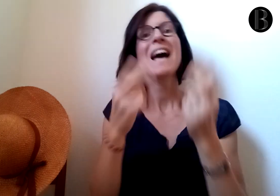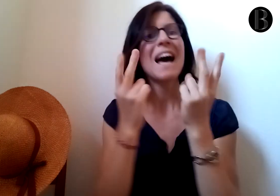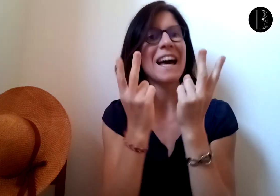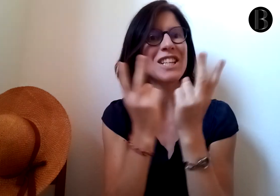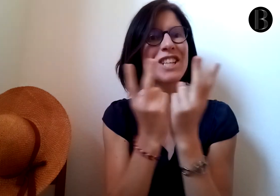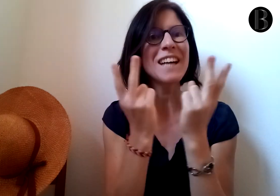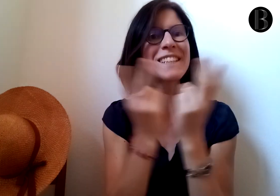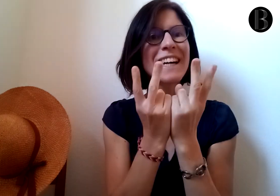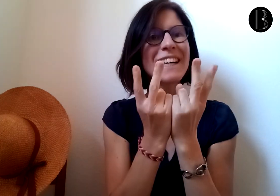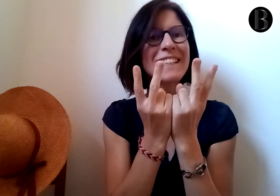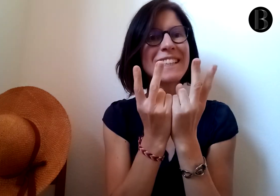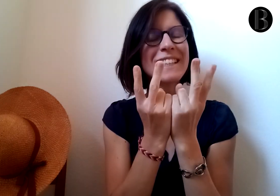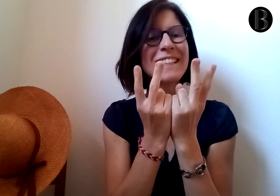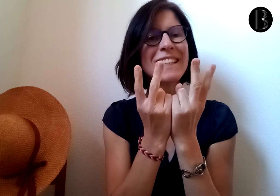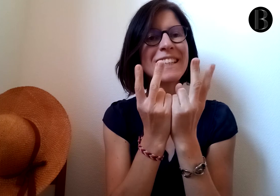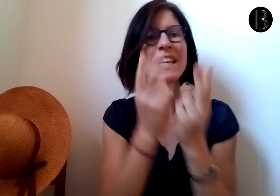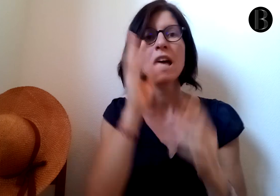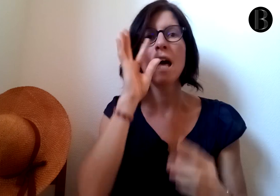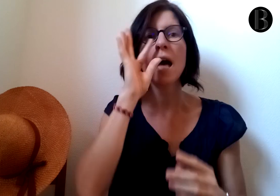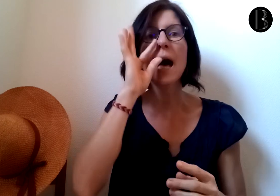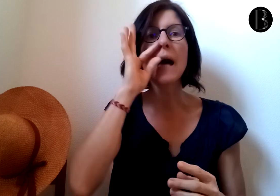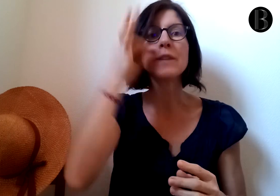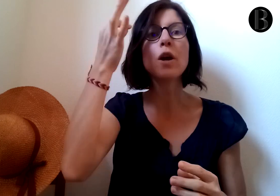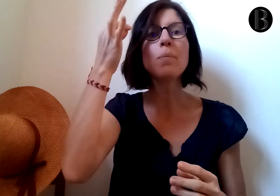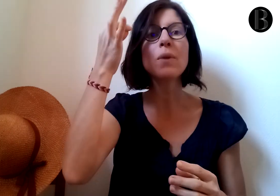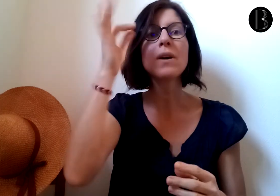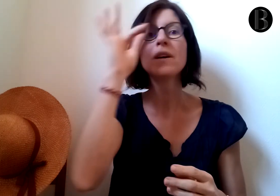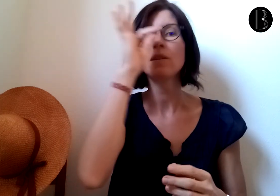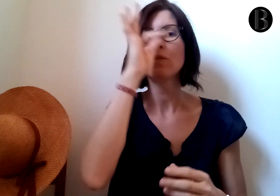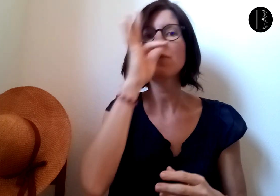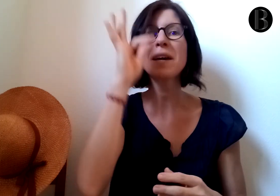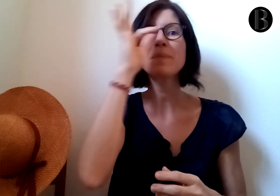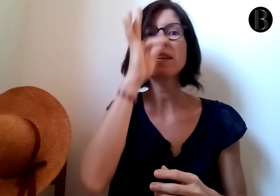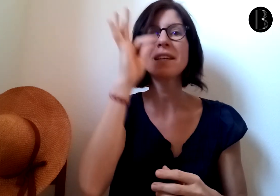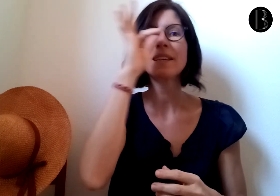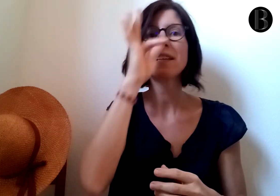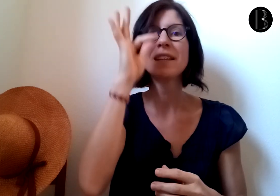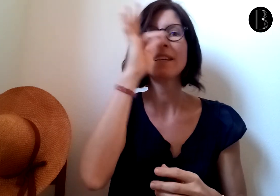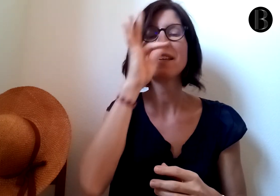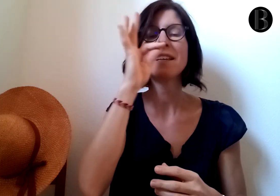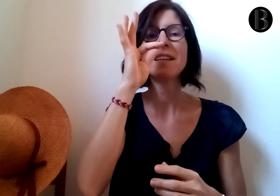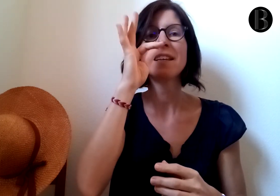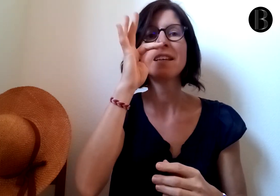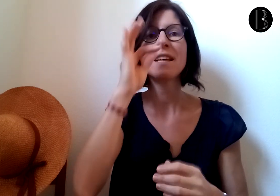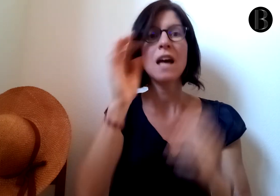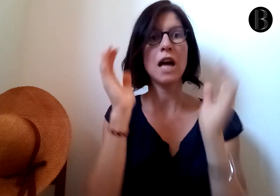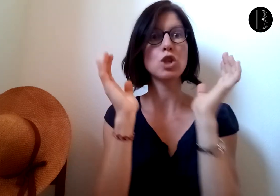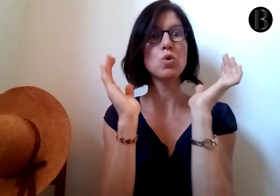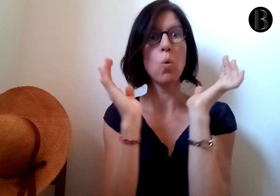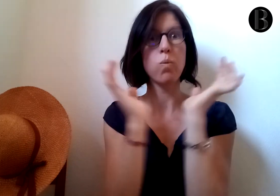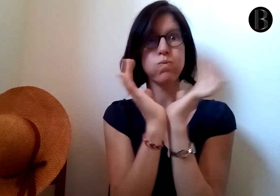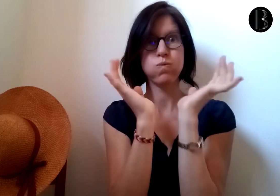Un jardin. Un homme fermier. Un chou.